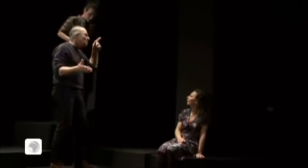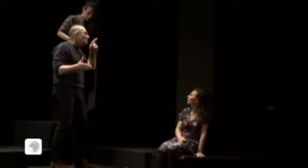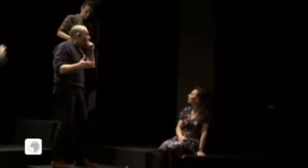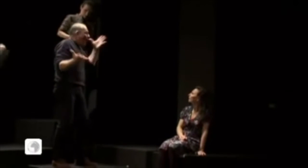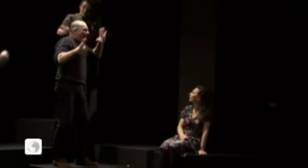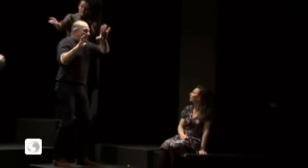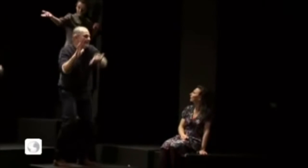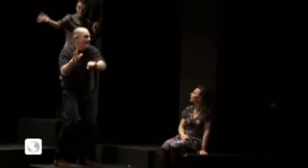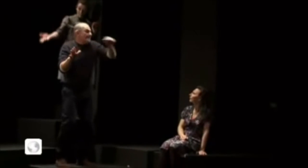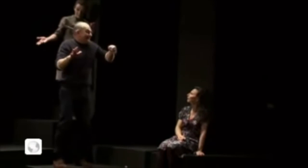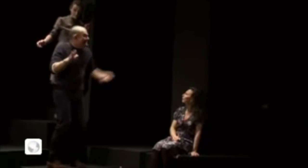Et Demande à Monique.